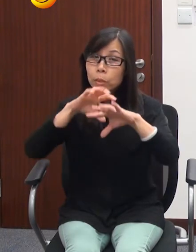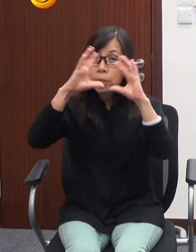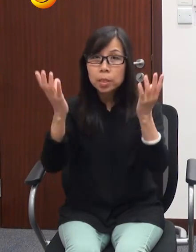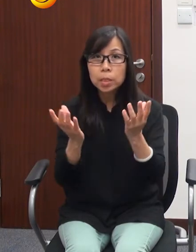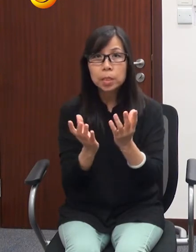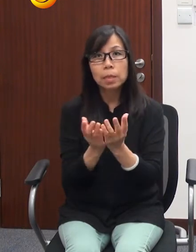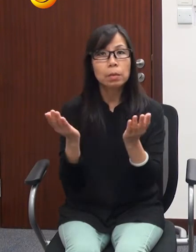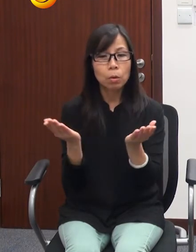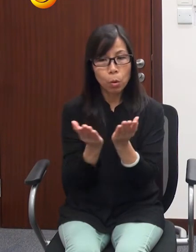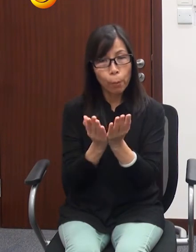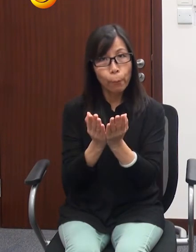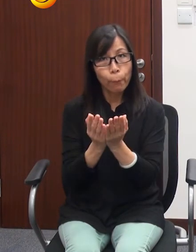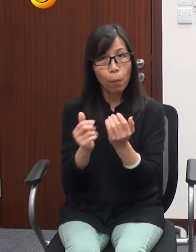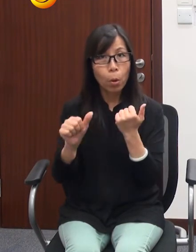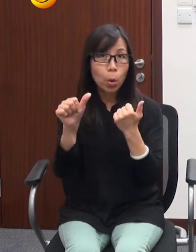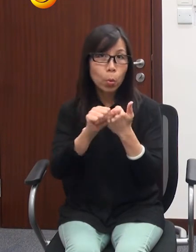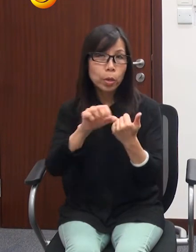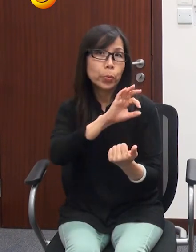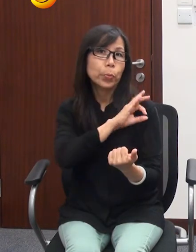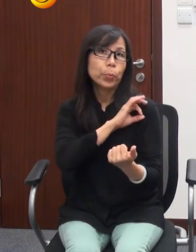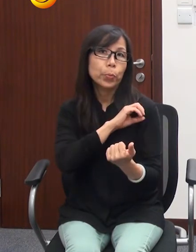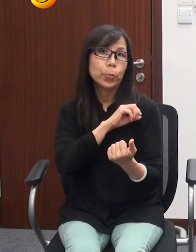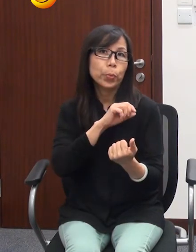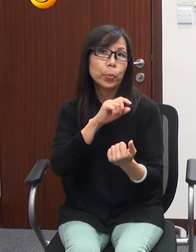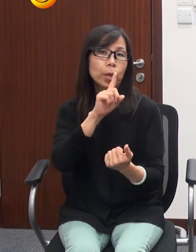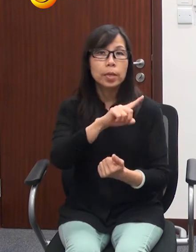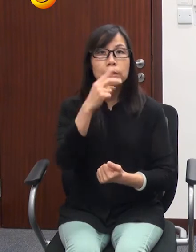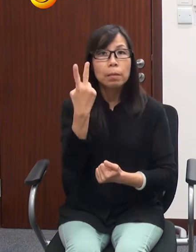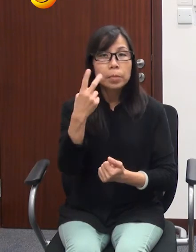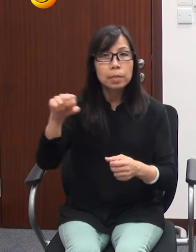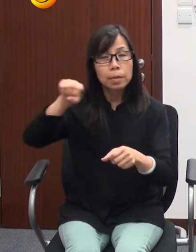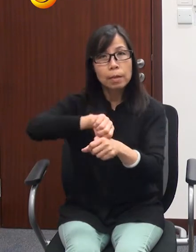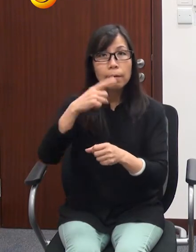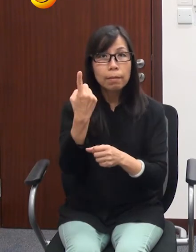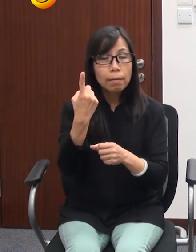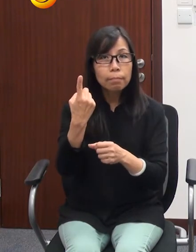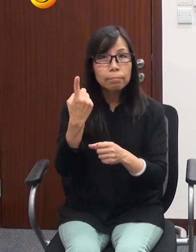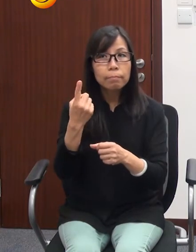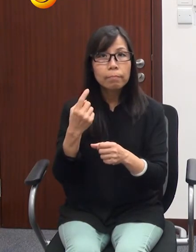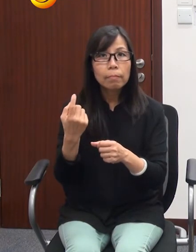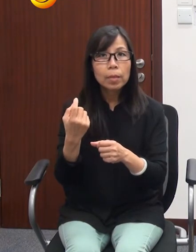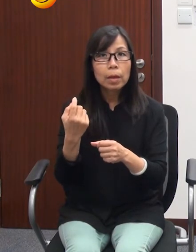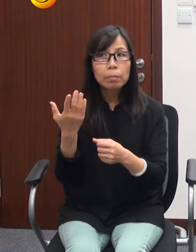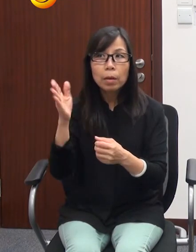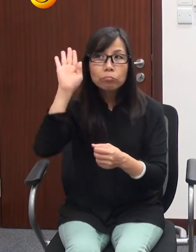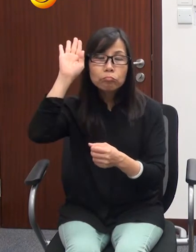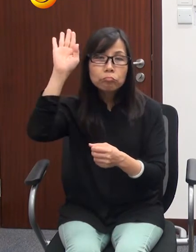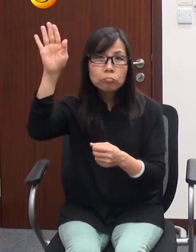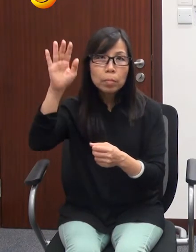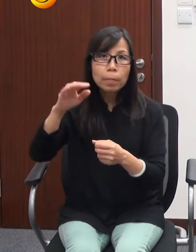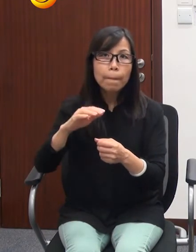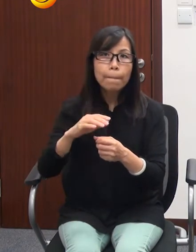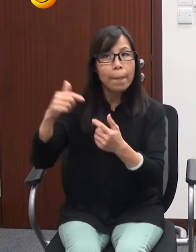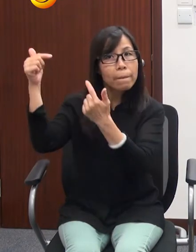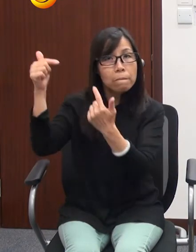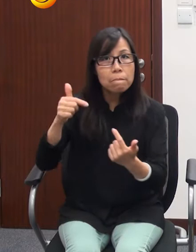會啊，對於嗰十二加一啊，咁究竟有冇啲具體行動會針對佢哋咧？咁樣咁我諗都係作為日後即係成個行動持續